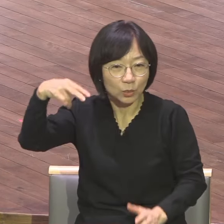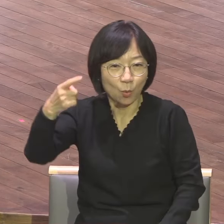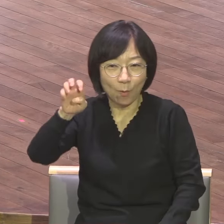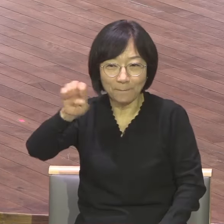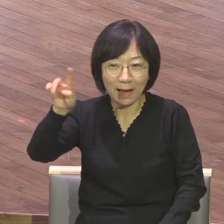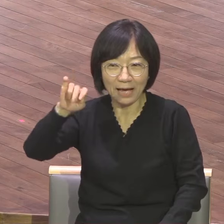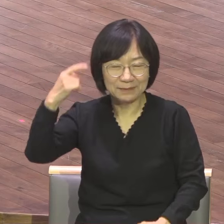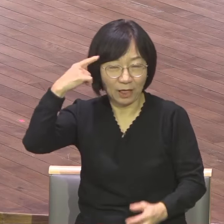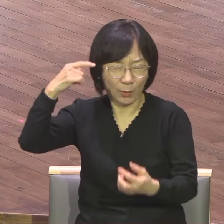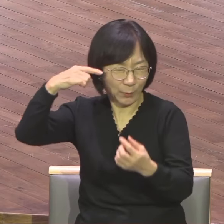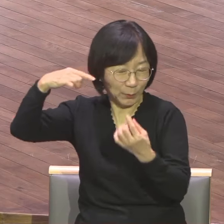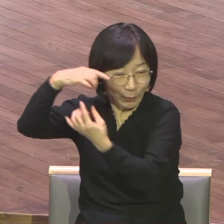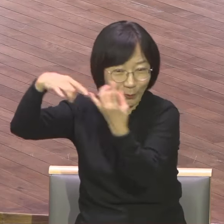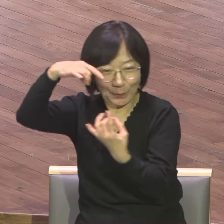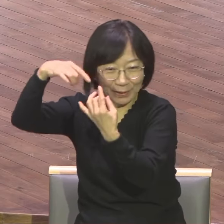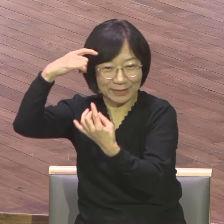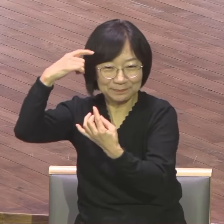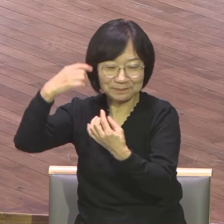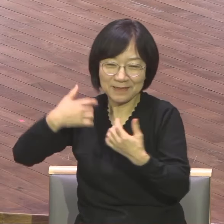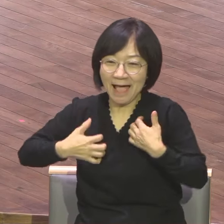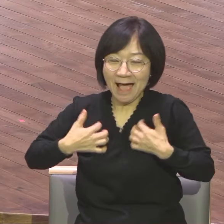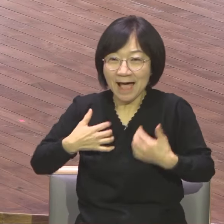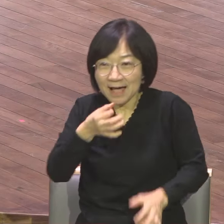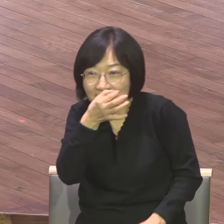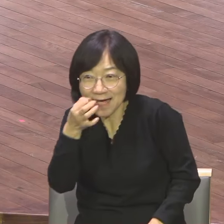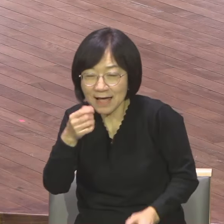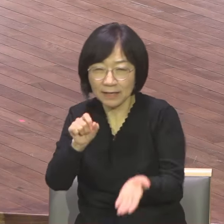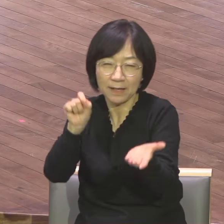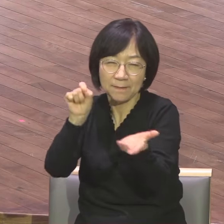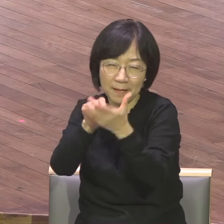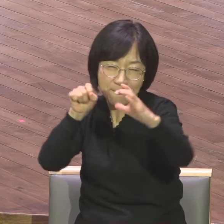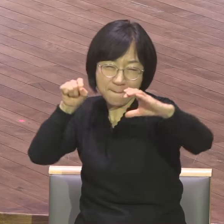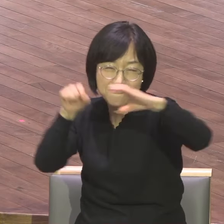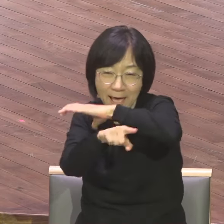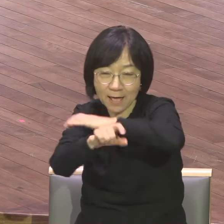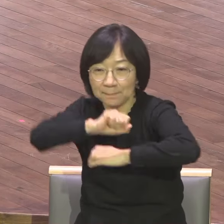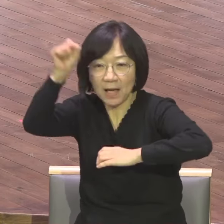돌지요. 돌지요. 골 넣을 때